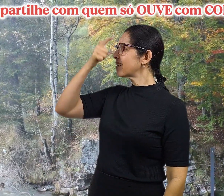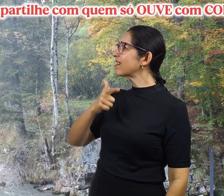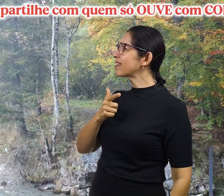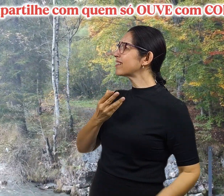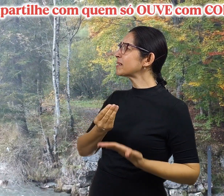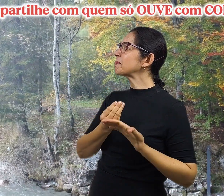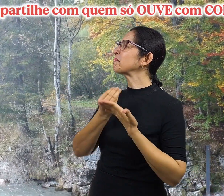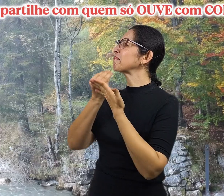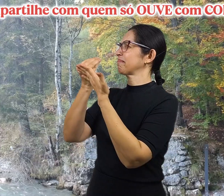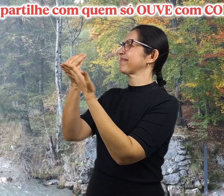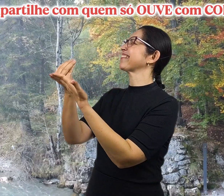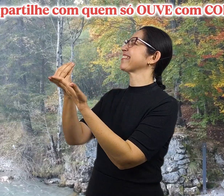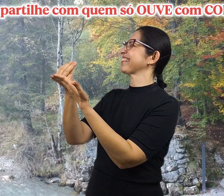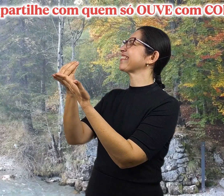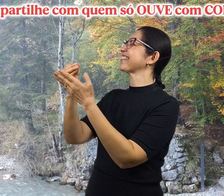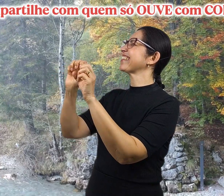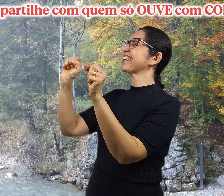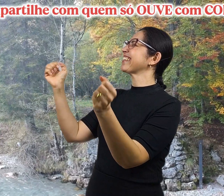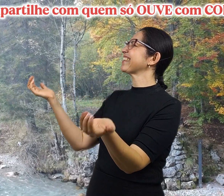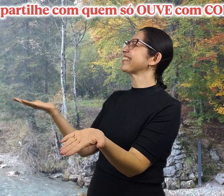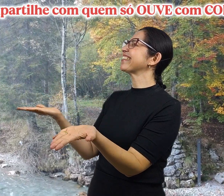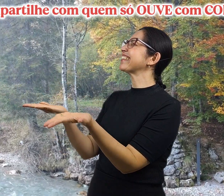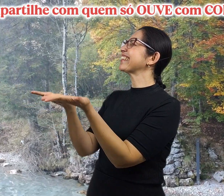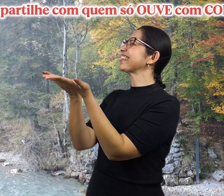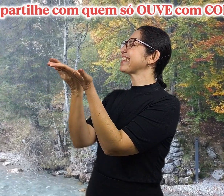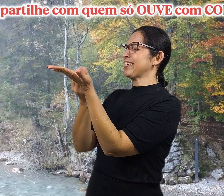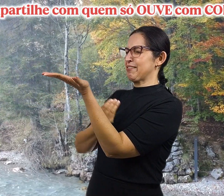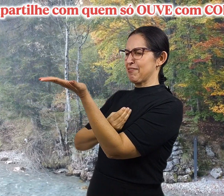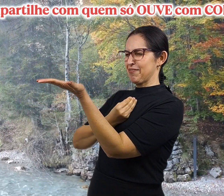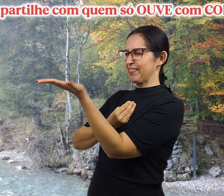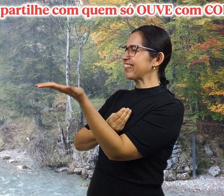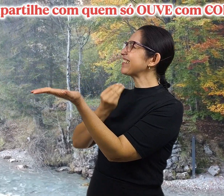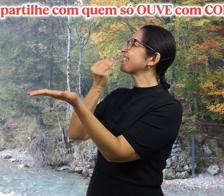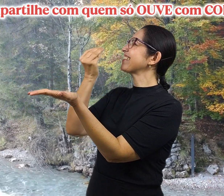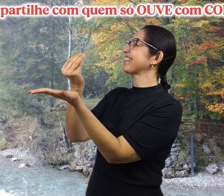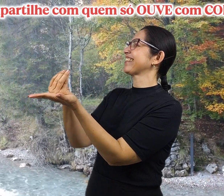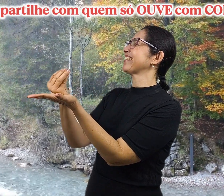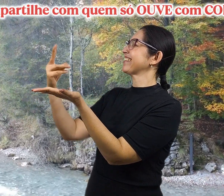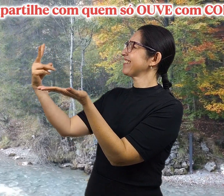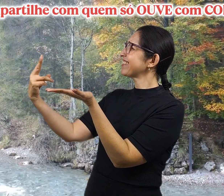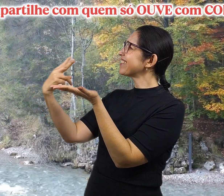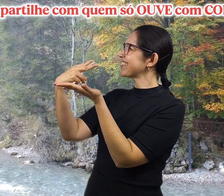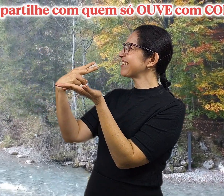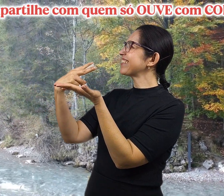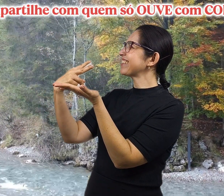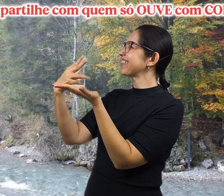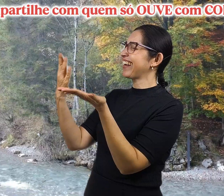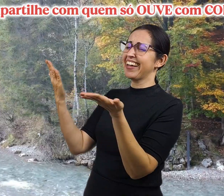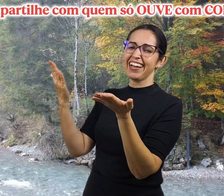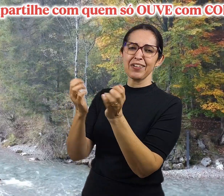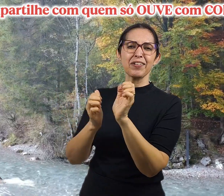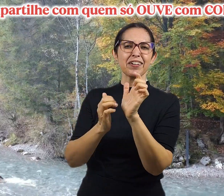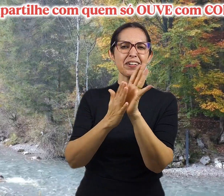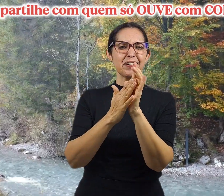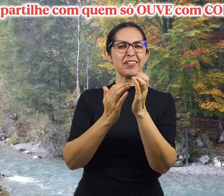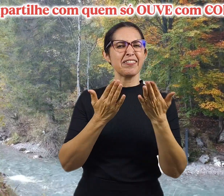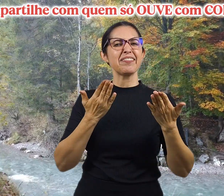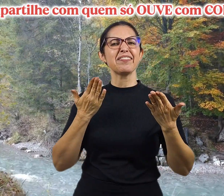entregar, como oferta viva em teu altar. Nós vamos ofertar o nosso louvor ao Senhor nesse instante, pelas